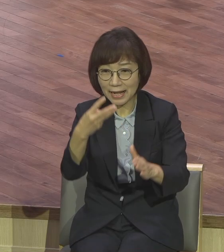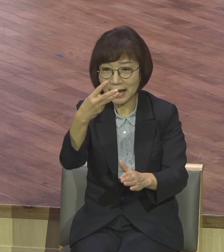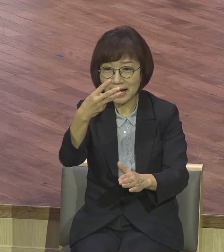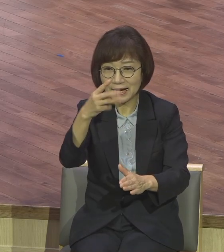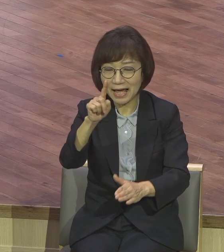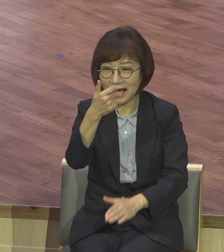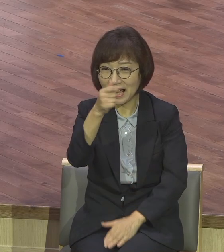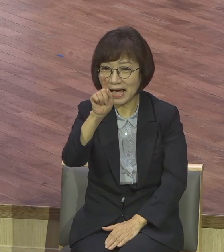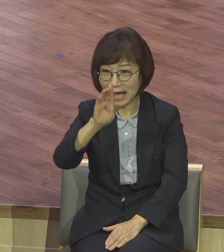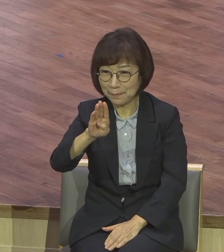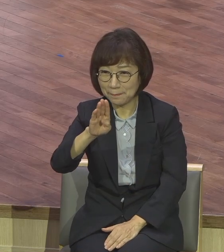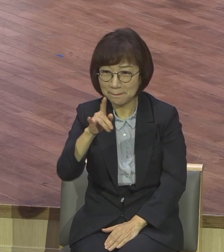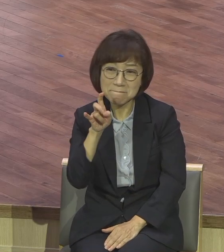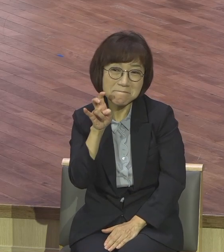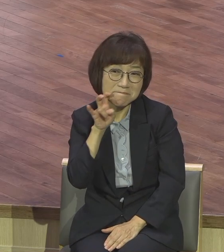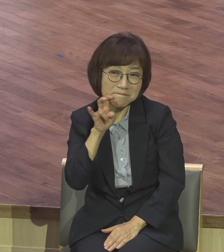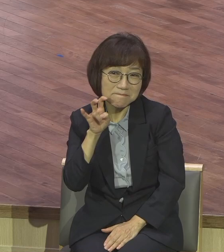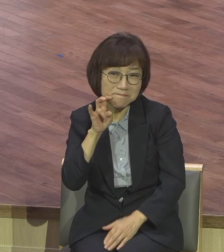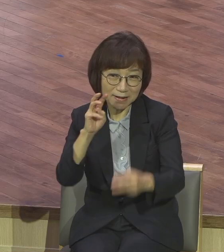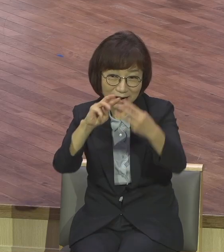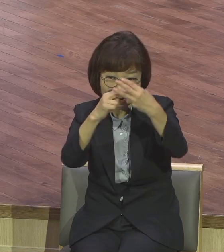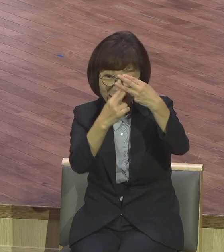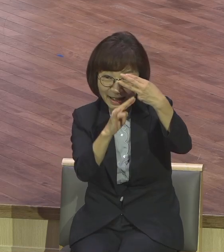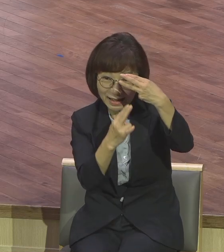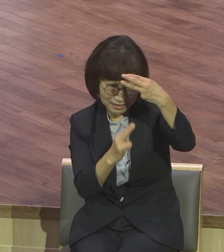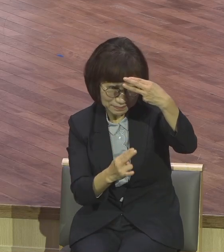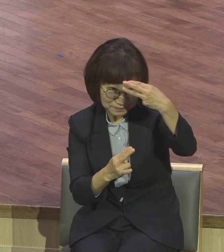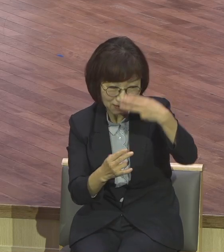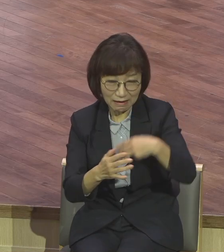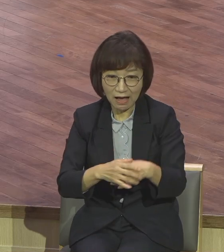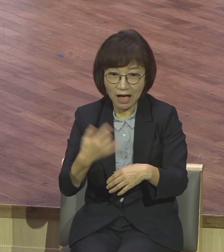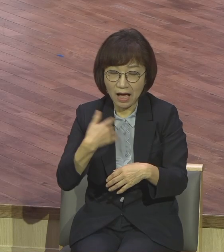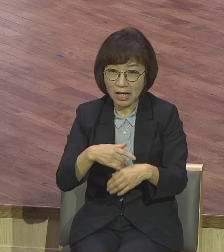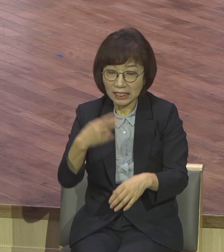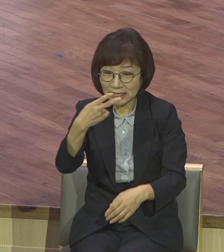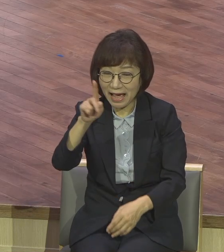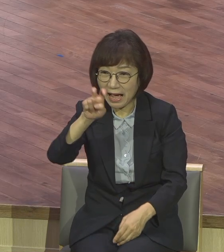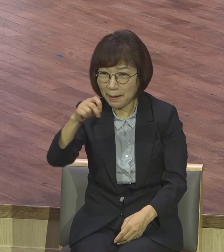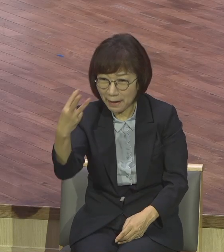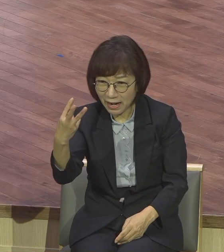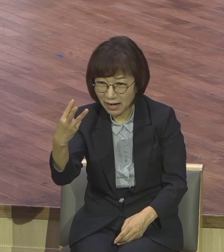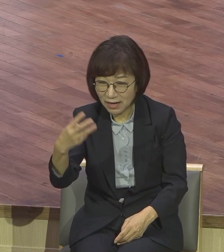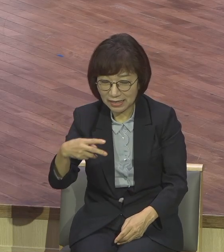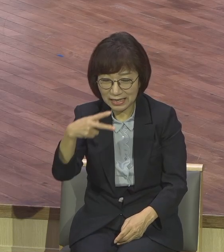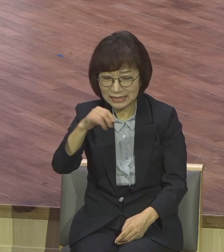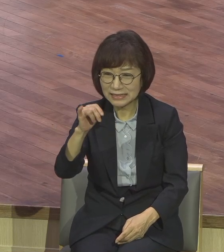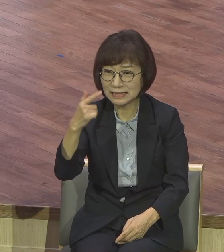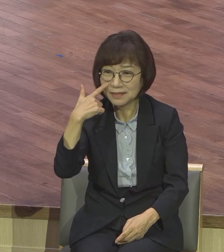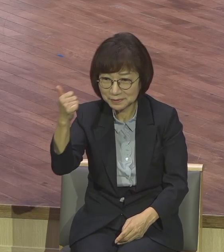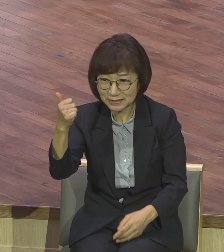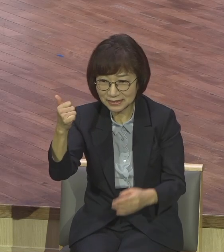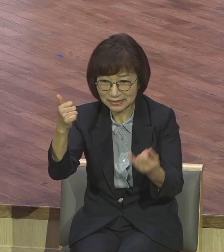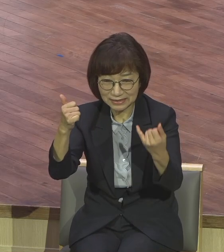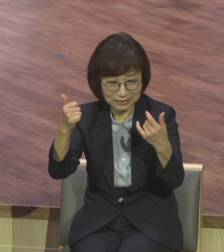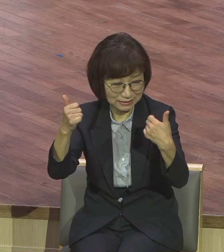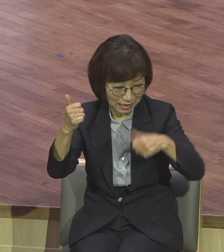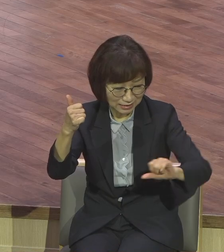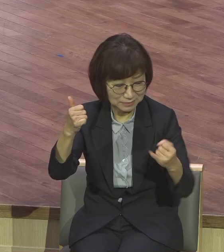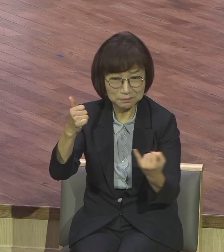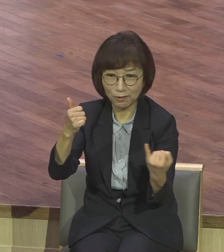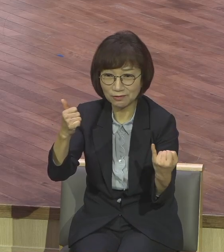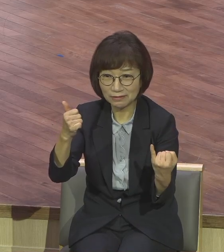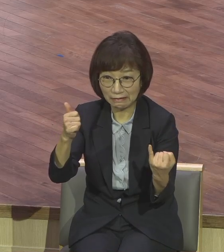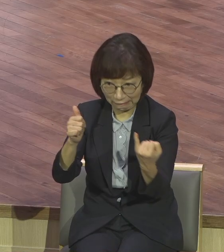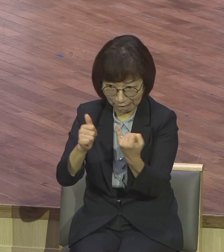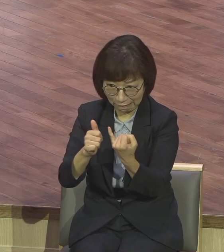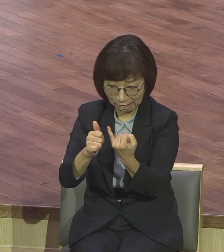라합, 이게 다 어째 성경에 보면 가장 추하고 못된 여자들, 대표적인 여자들이 있는데 이 여자들이